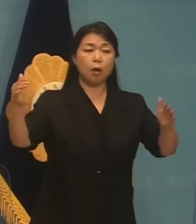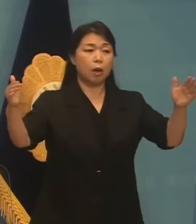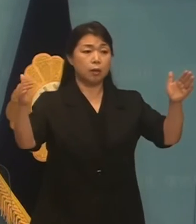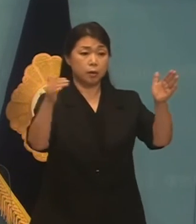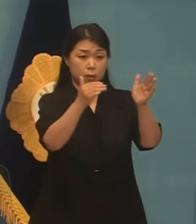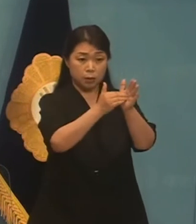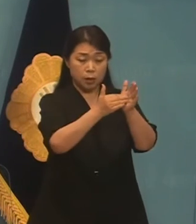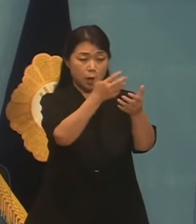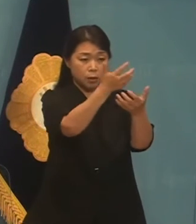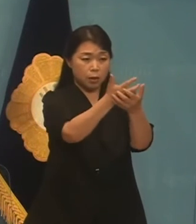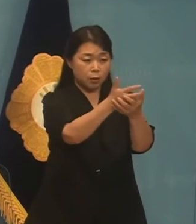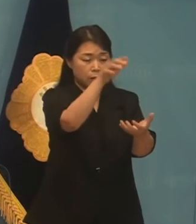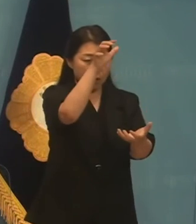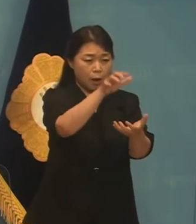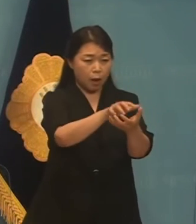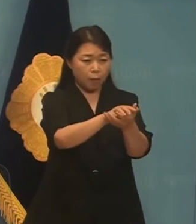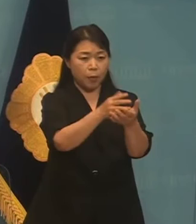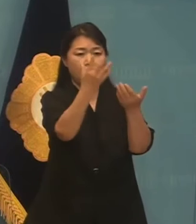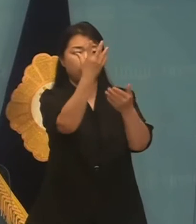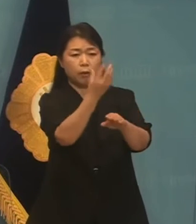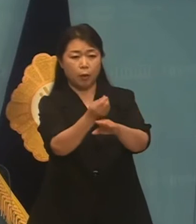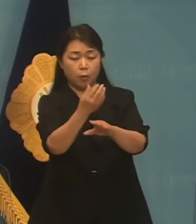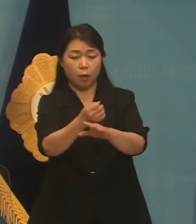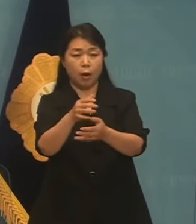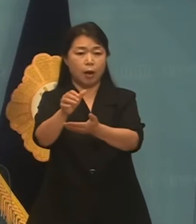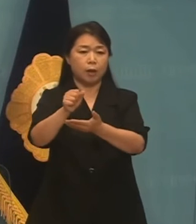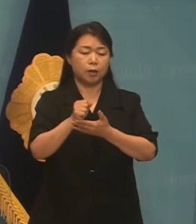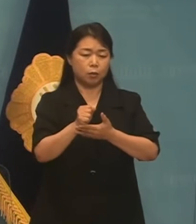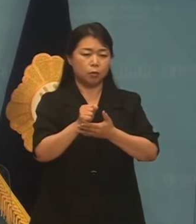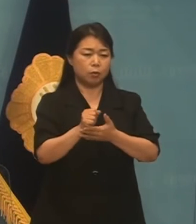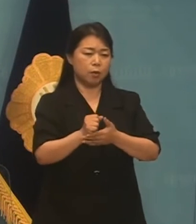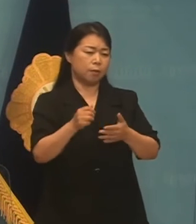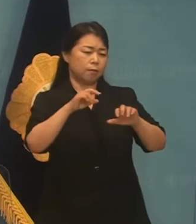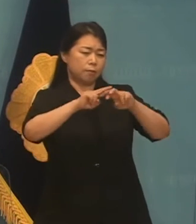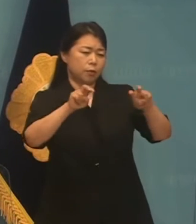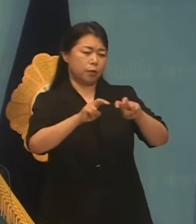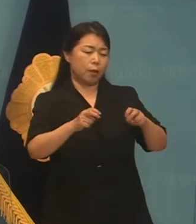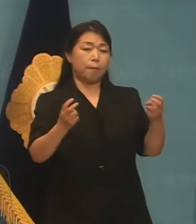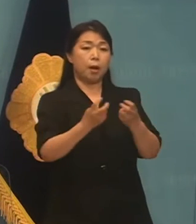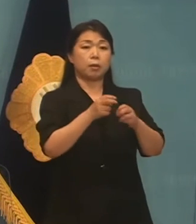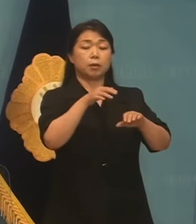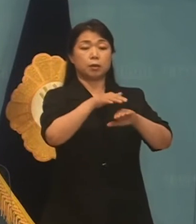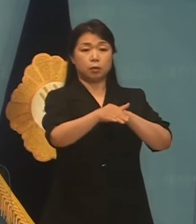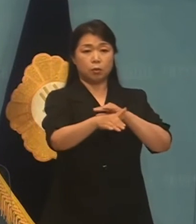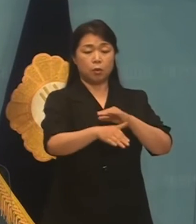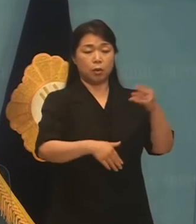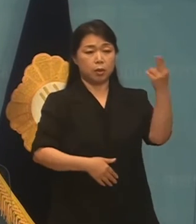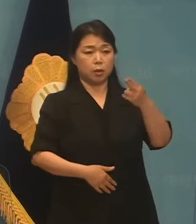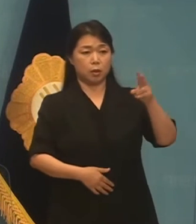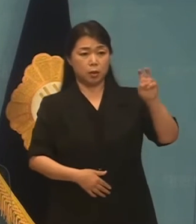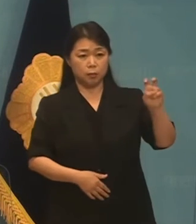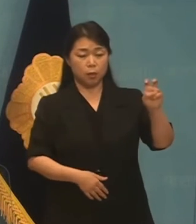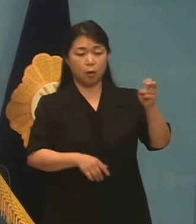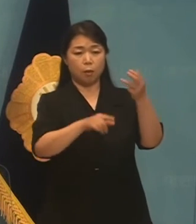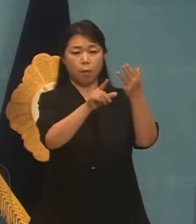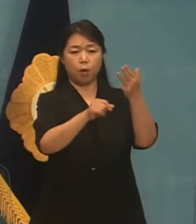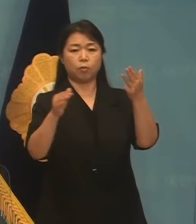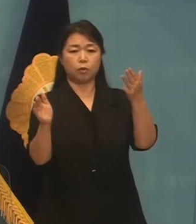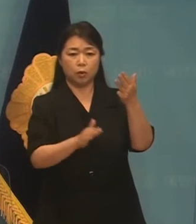2020년까지의 자료를 다운로드 받아 빅데이터 분석 방식으로 2020년